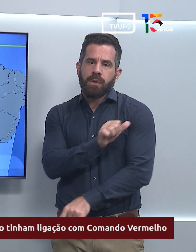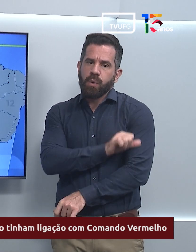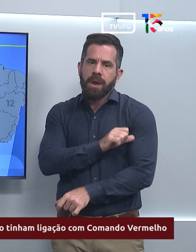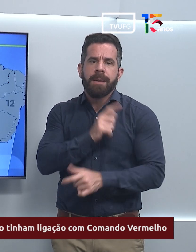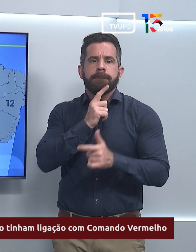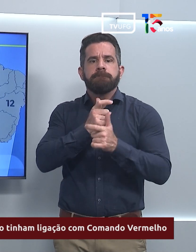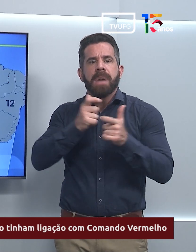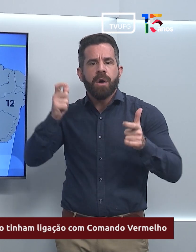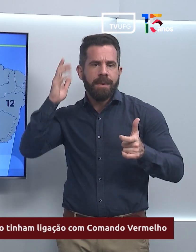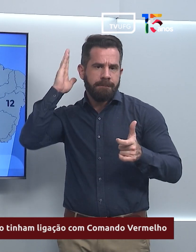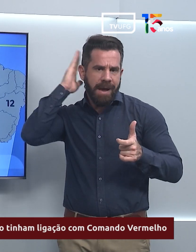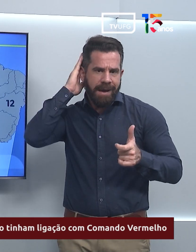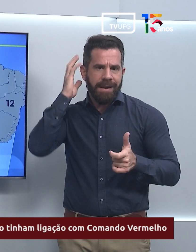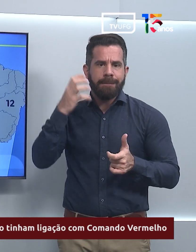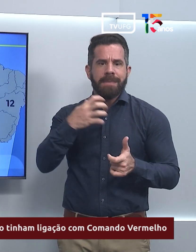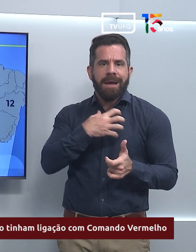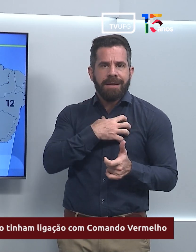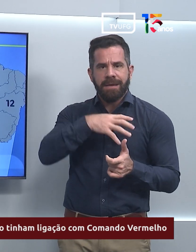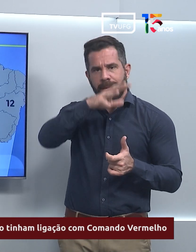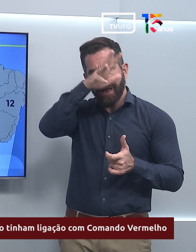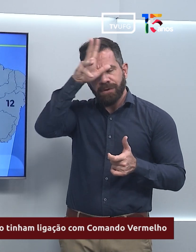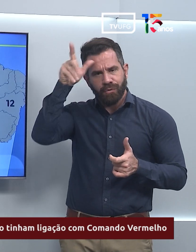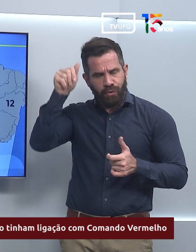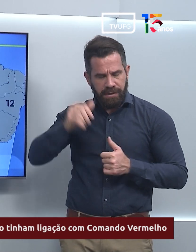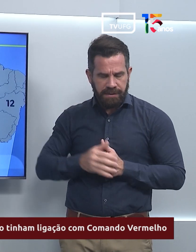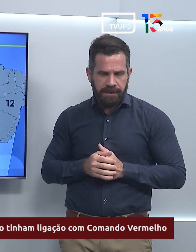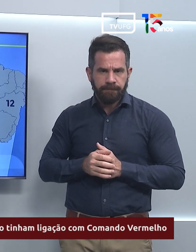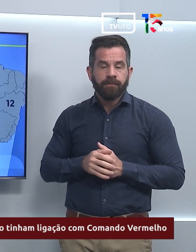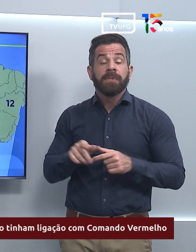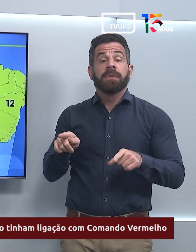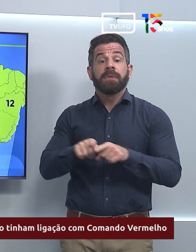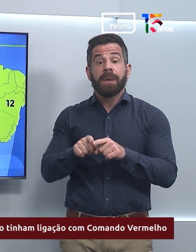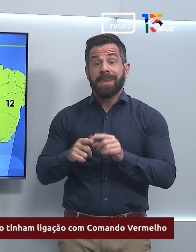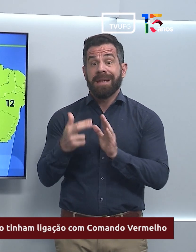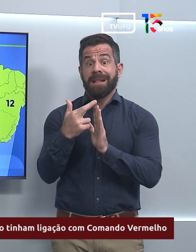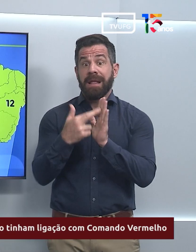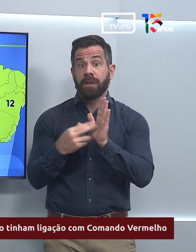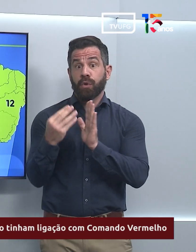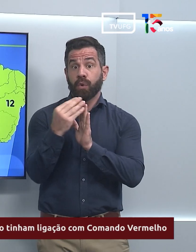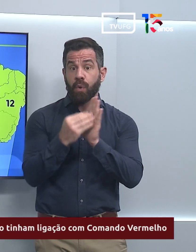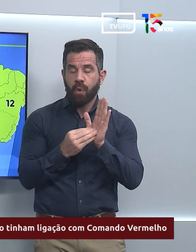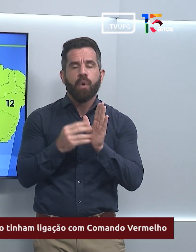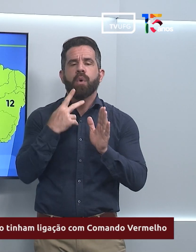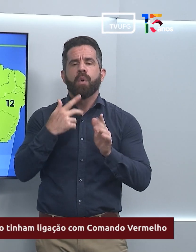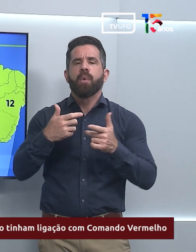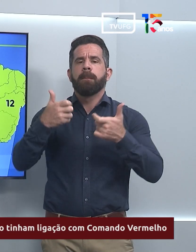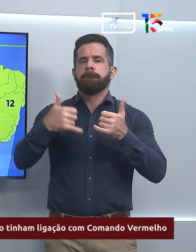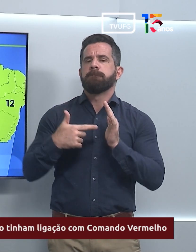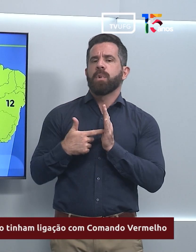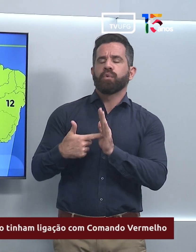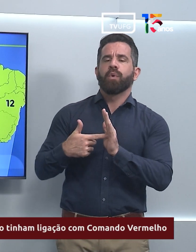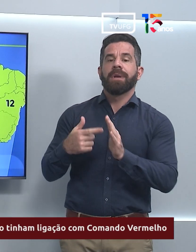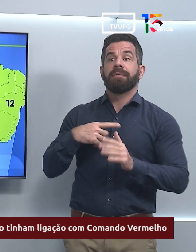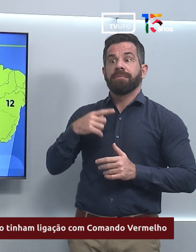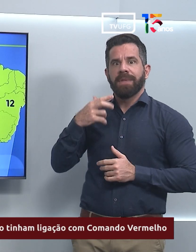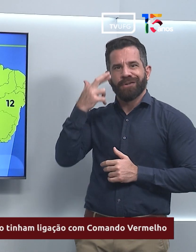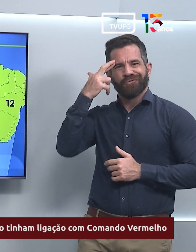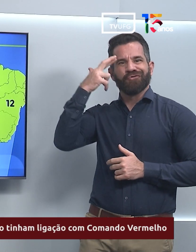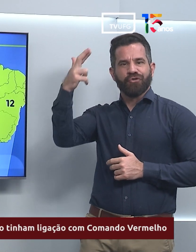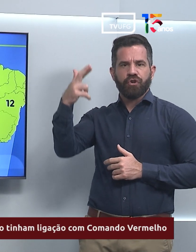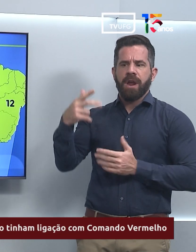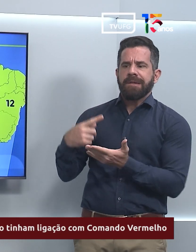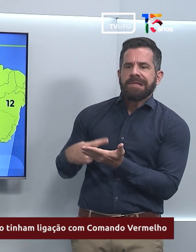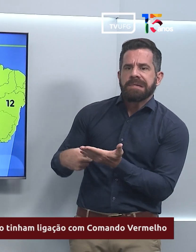Pará, da Bahia e do Amazonas. O relatório indica ainda que no Rio de Janeiro há chefes de organizações